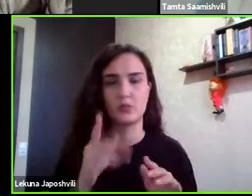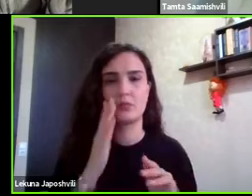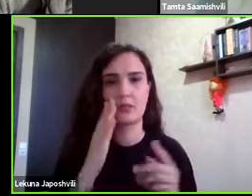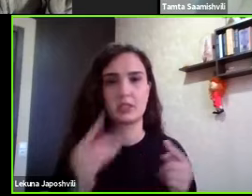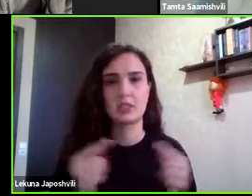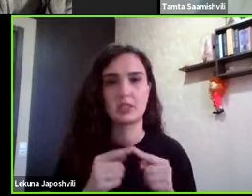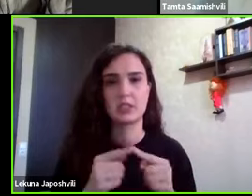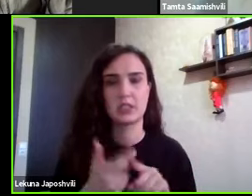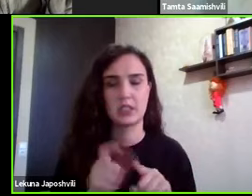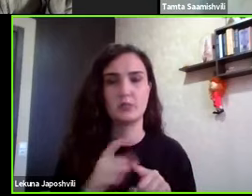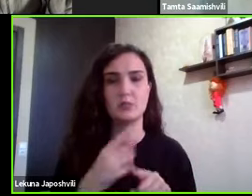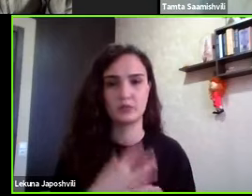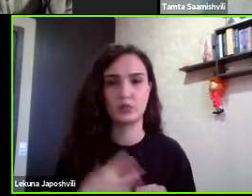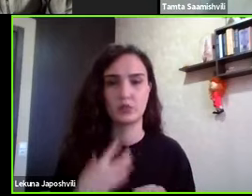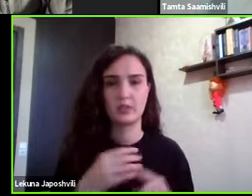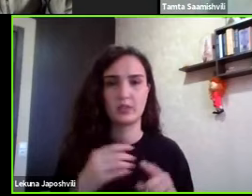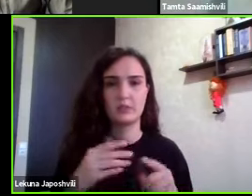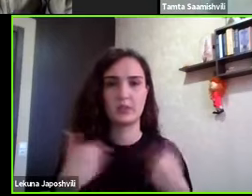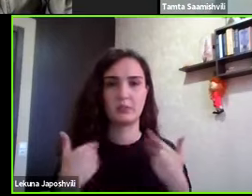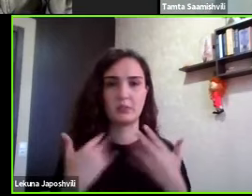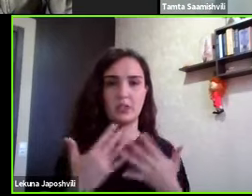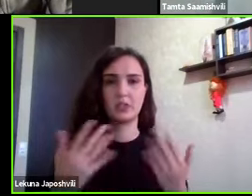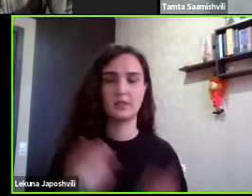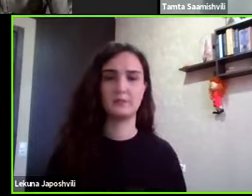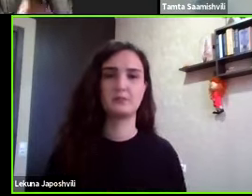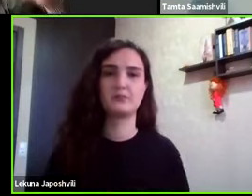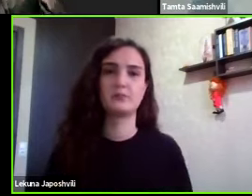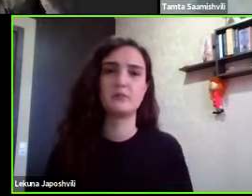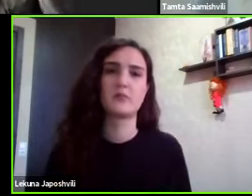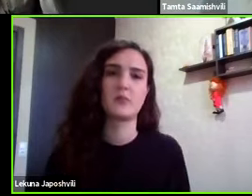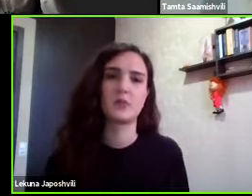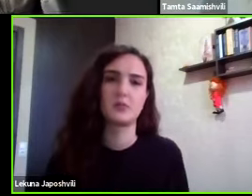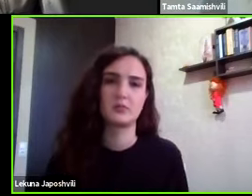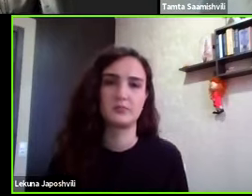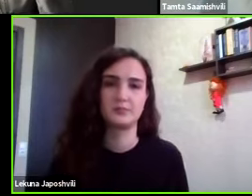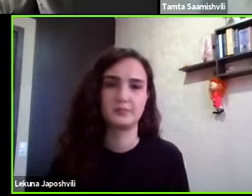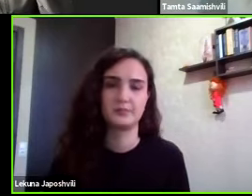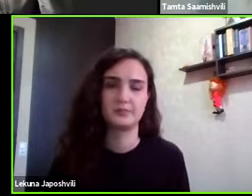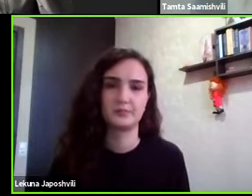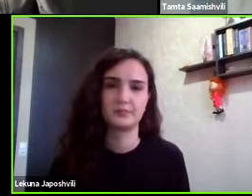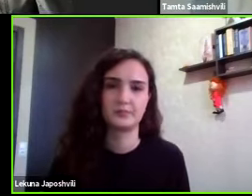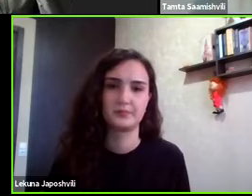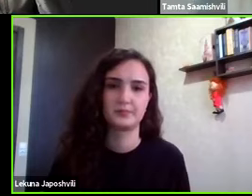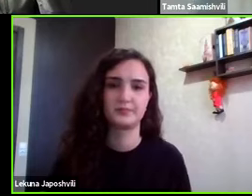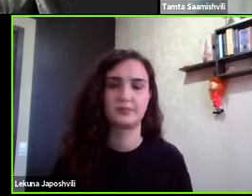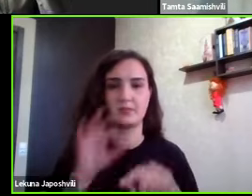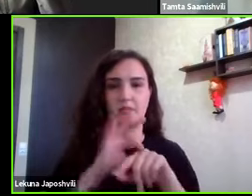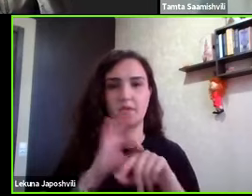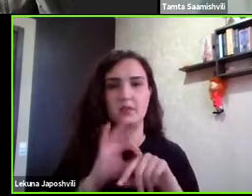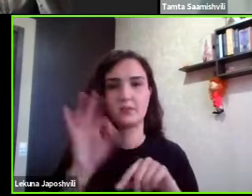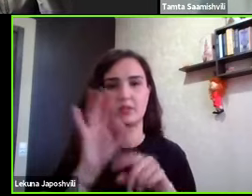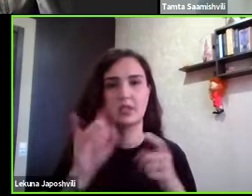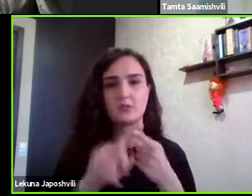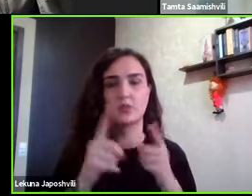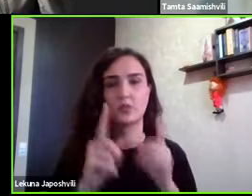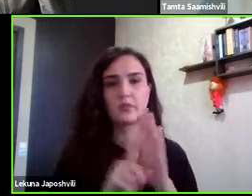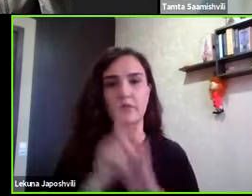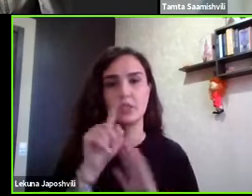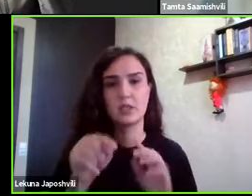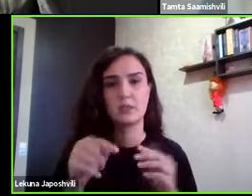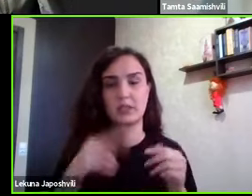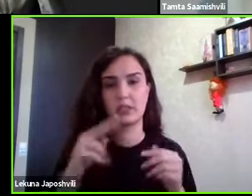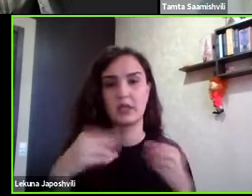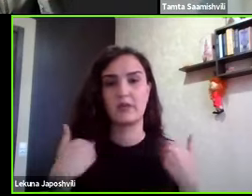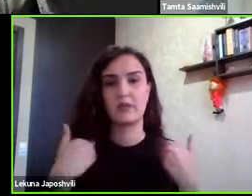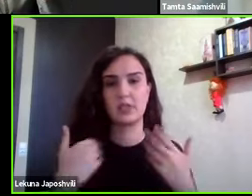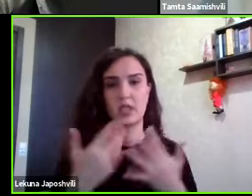ძალიან მნიშვნელოვანი ვიტამინია, ხო? ესე იგი, თურმე ამ დაავადებასთან მიმართებაში რატო ვიწყებ ხამ დე